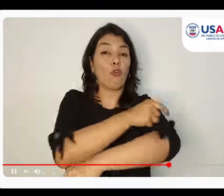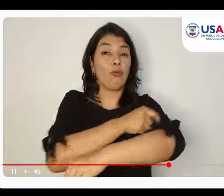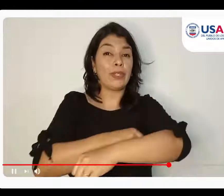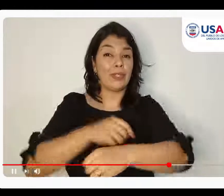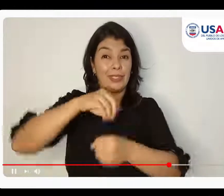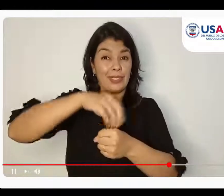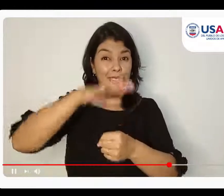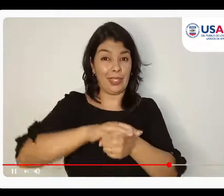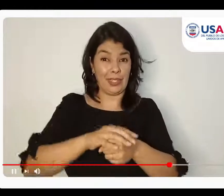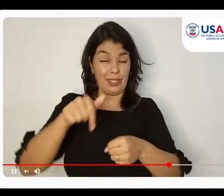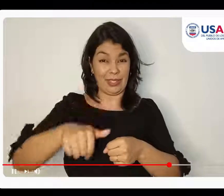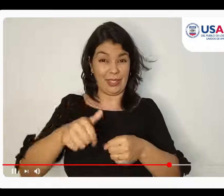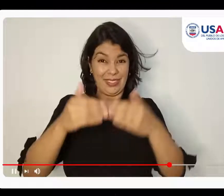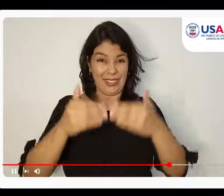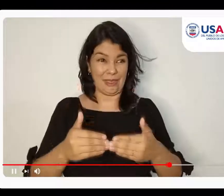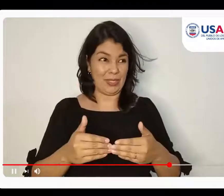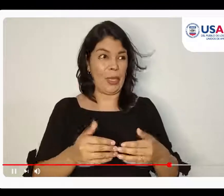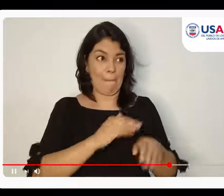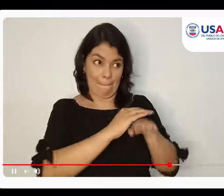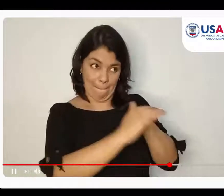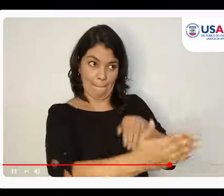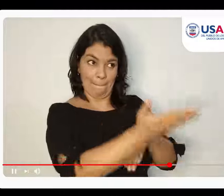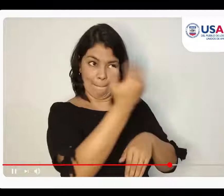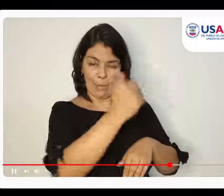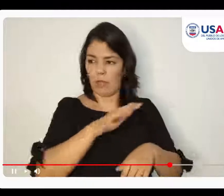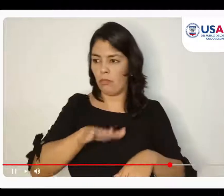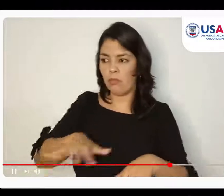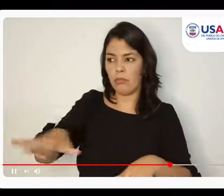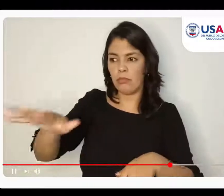hacer recorridos por los diferentes lugares de las obras y se le